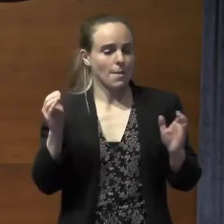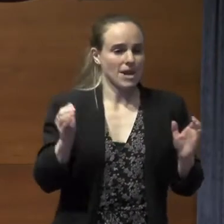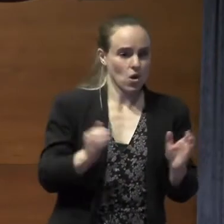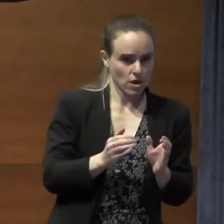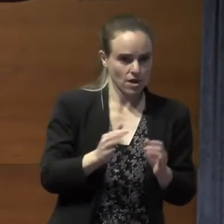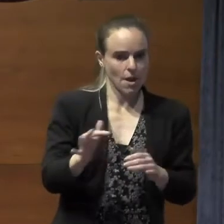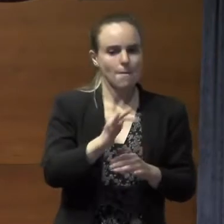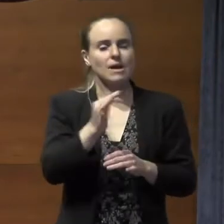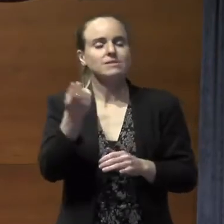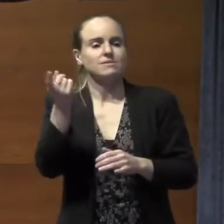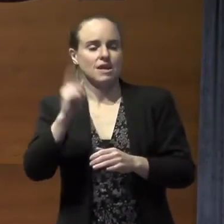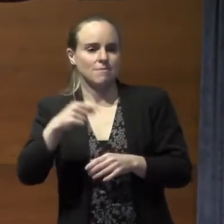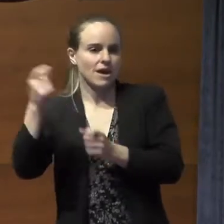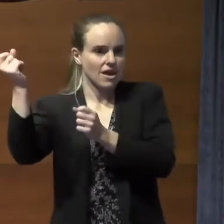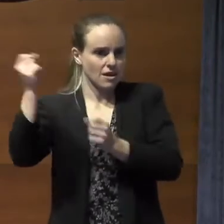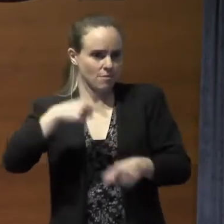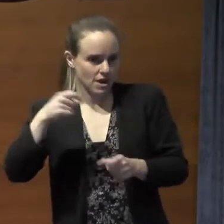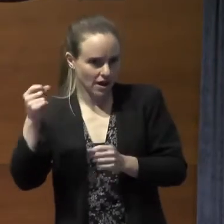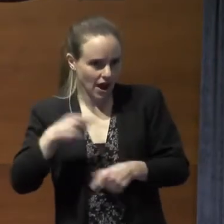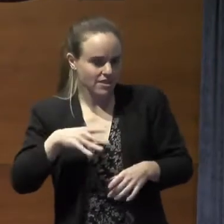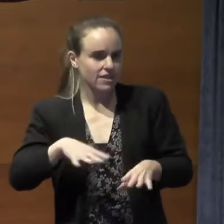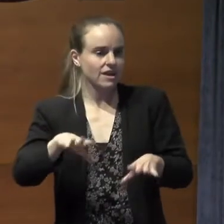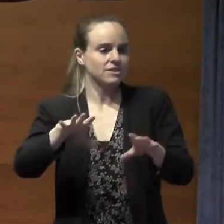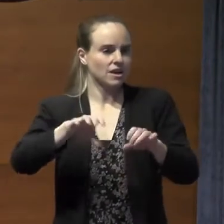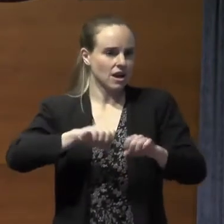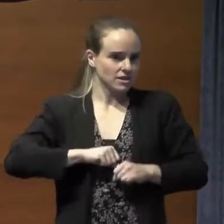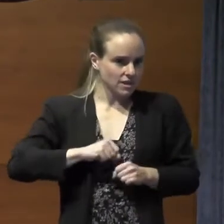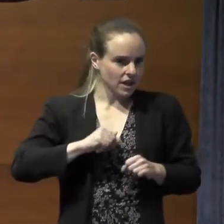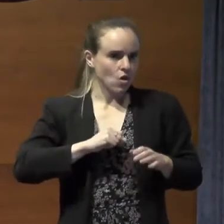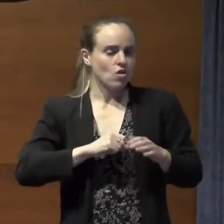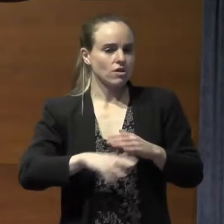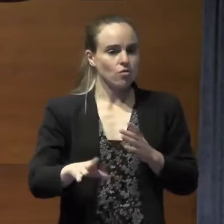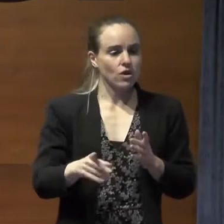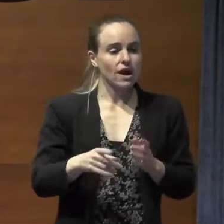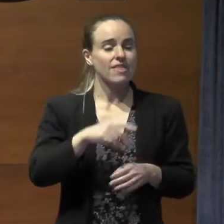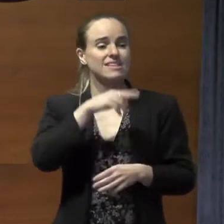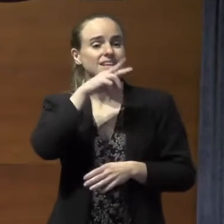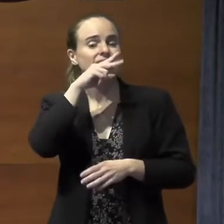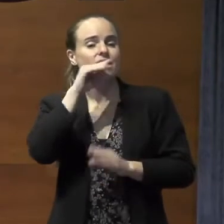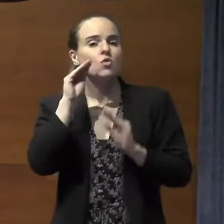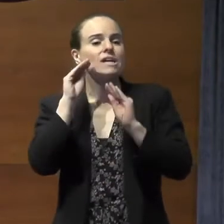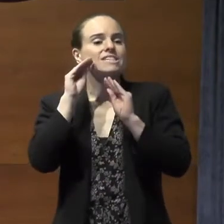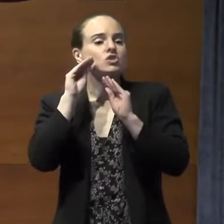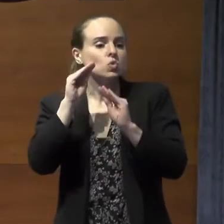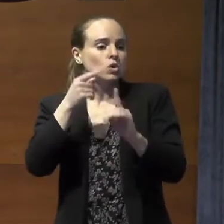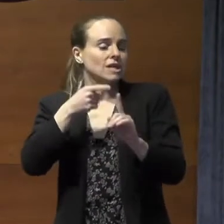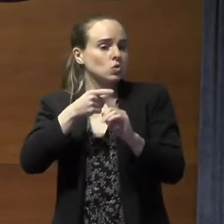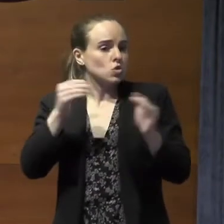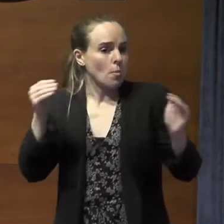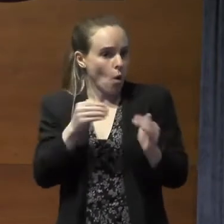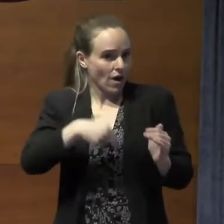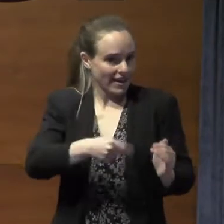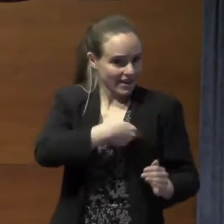mujeres migrantes, refugiadas y solicitantes de asilo que hablan lenguas de menor demanda.